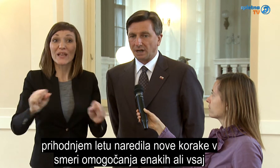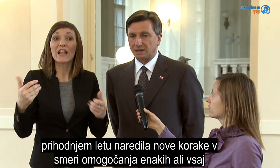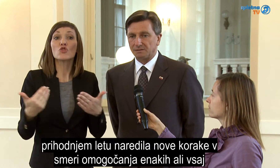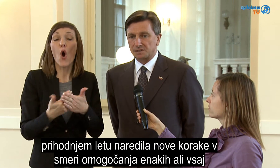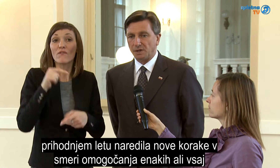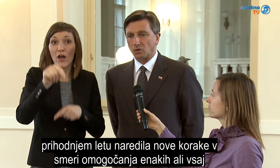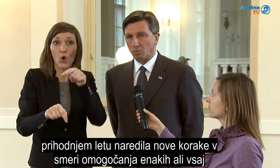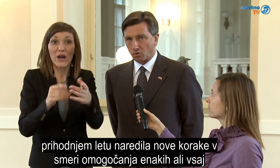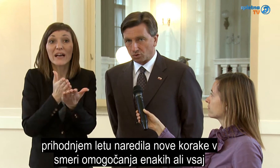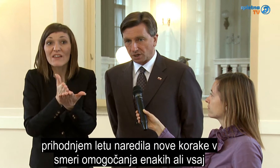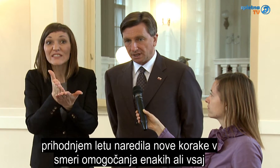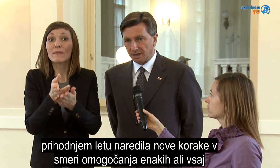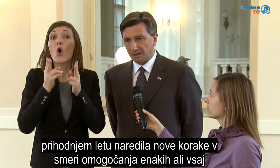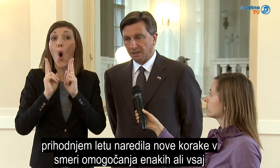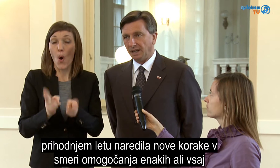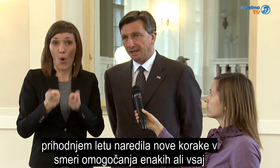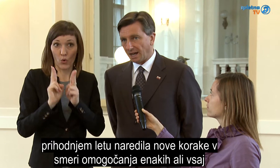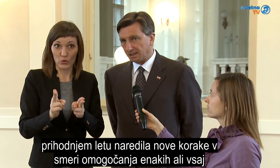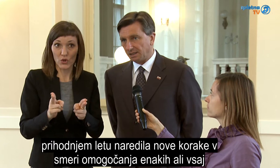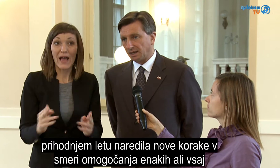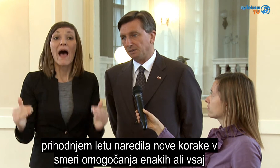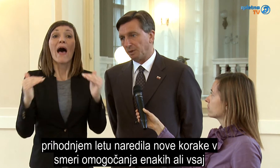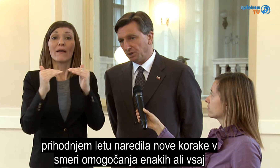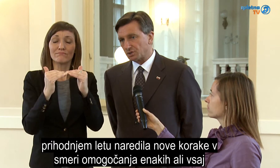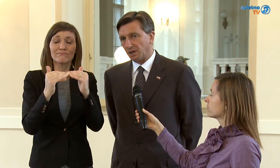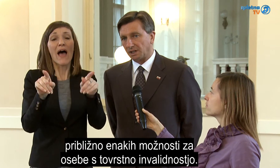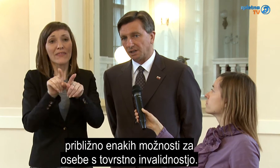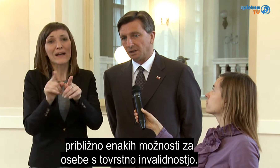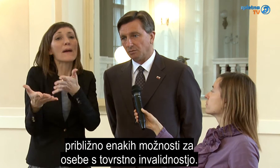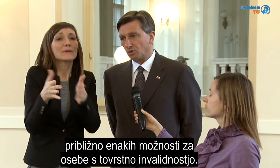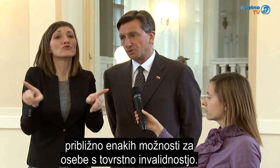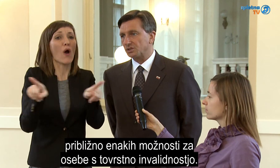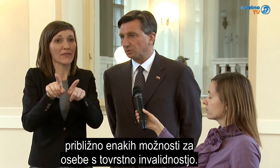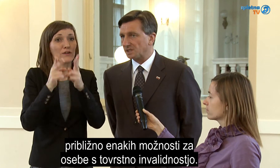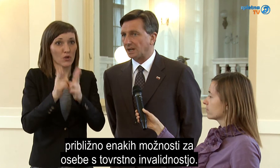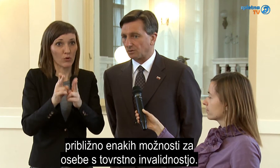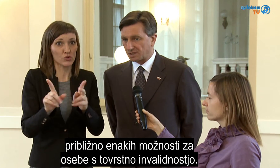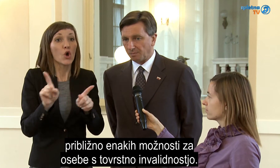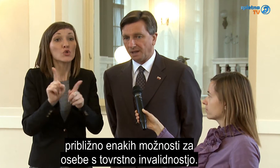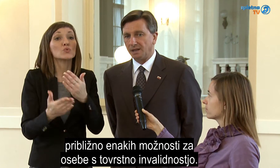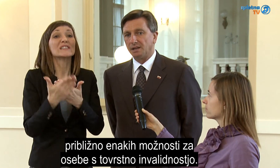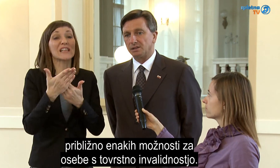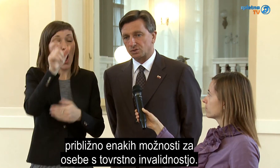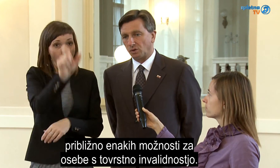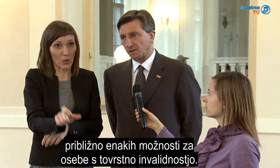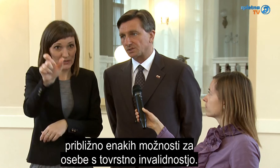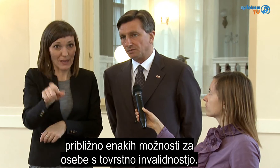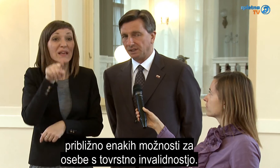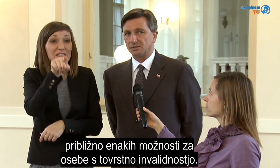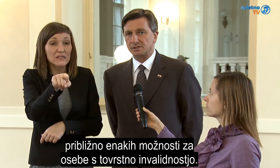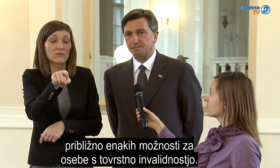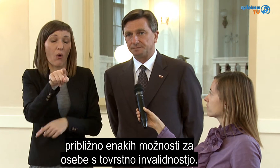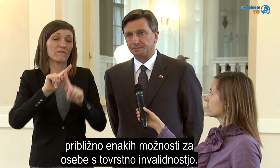nove korake v smer omogočanja enakih ali približno enakih možnosti tudi za osebe s to